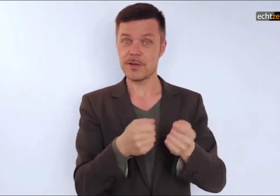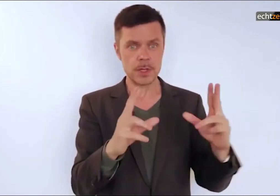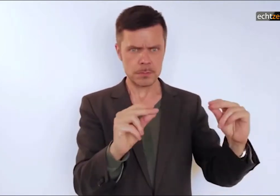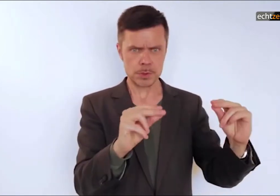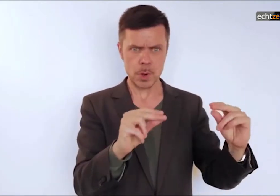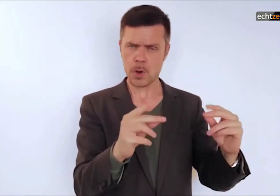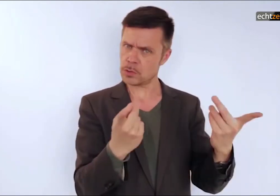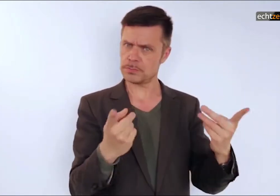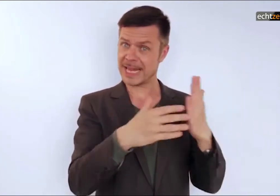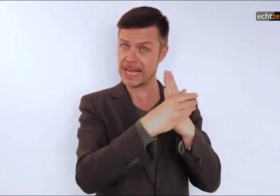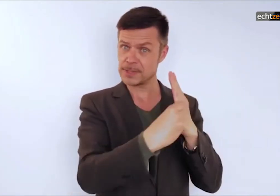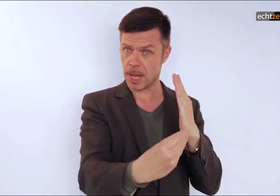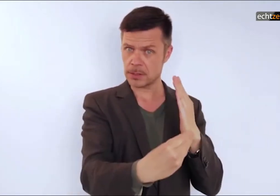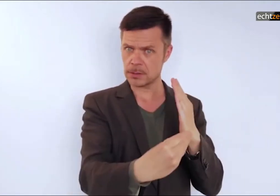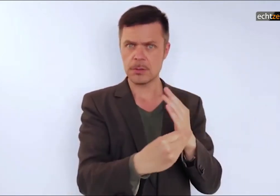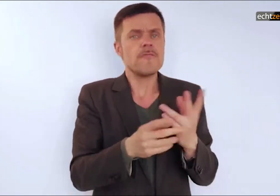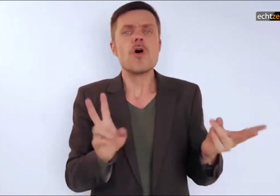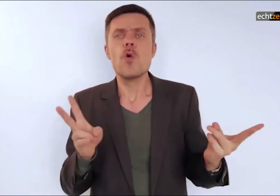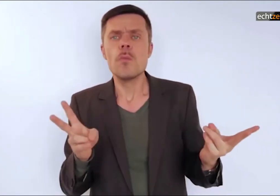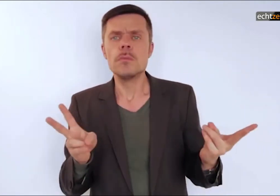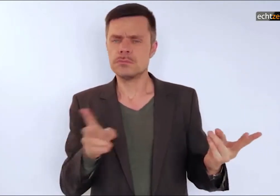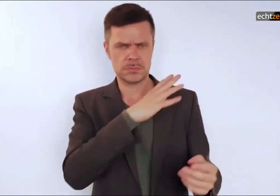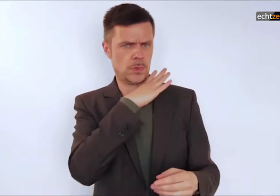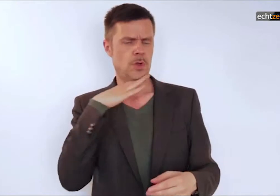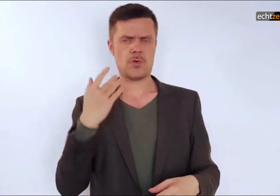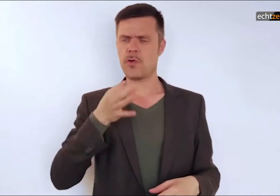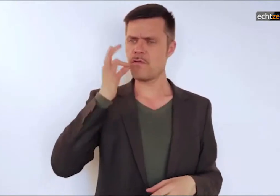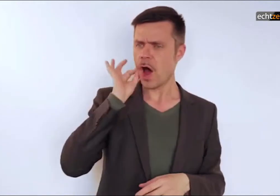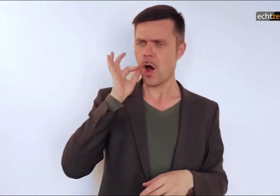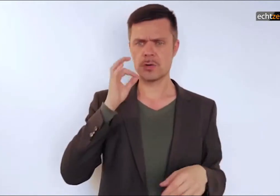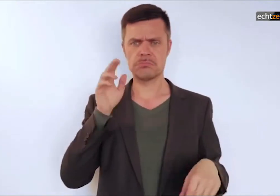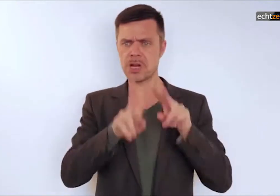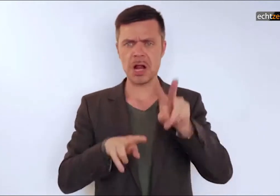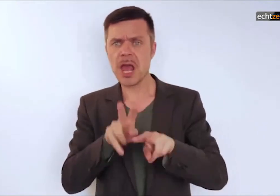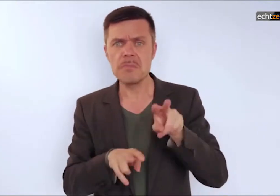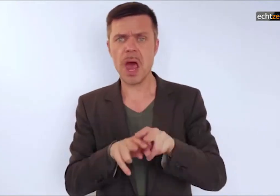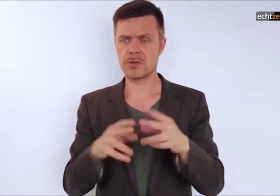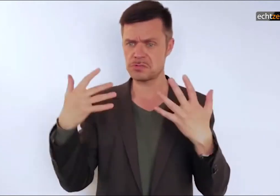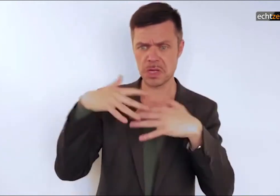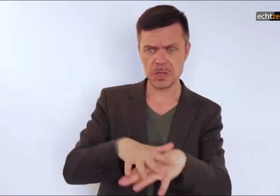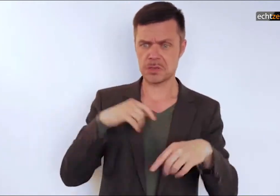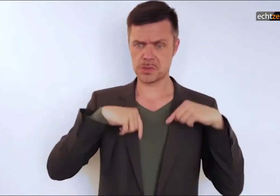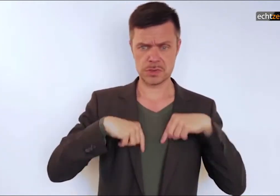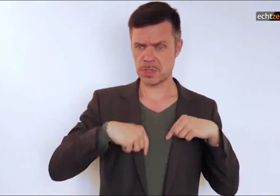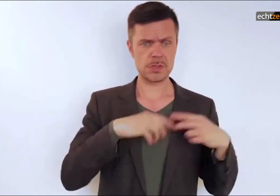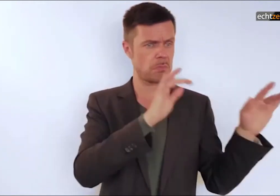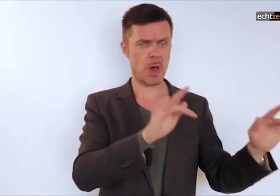genug, getrennte Frauen-Gleichbehandlungs- und Integrationsministerien zu haben? Oder soll ein gemeinsames Ministerium